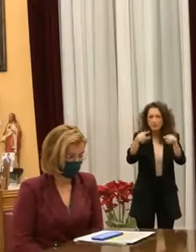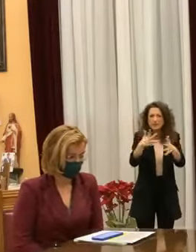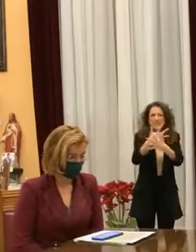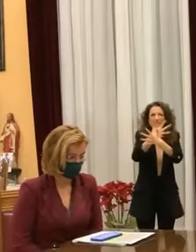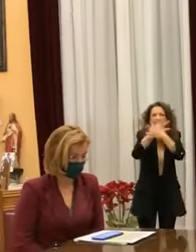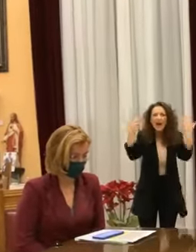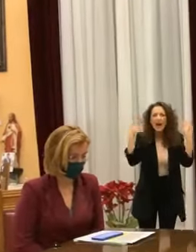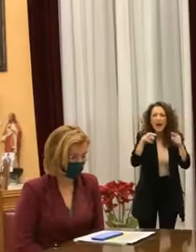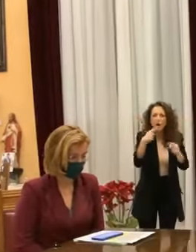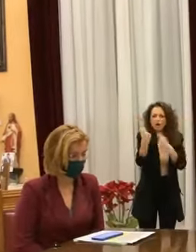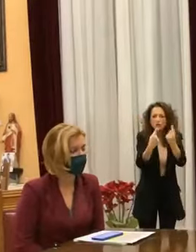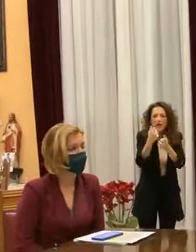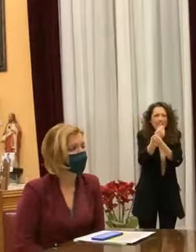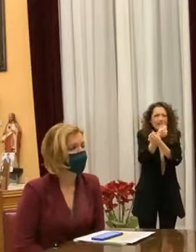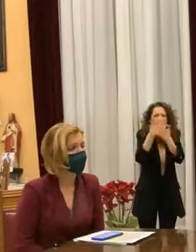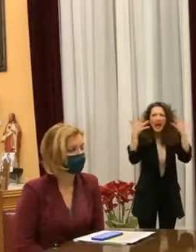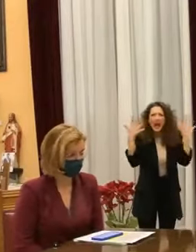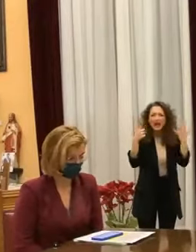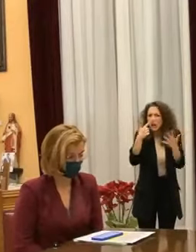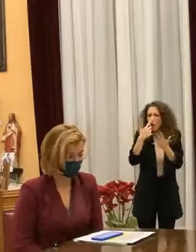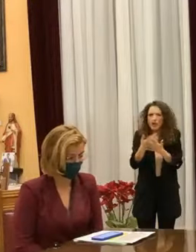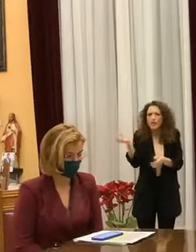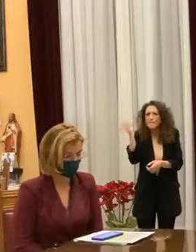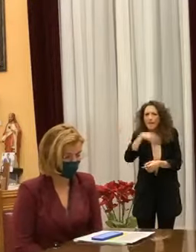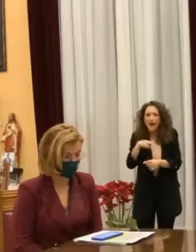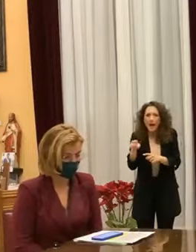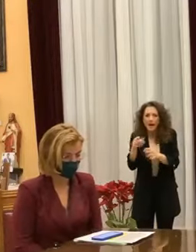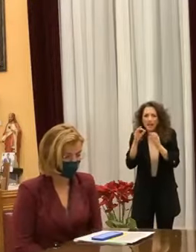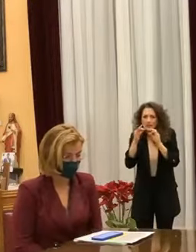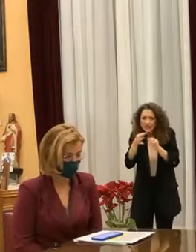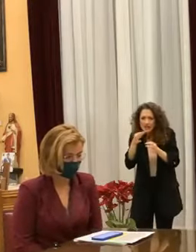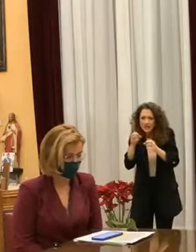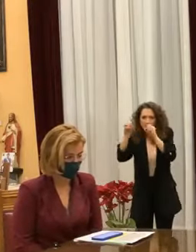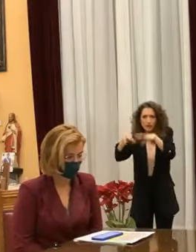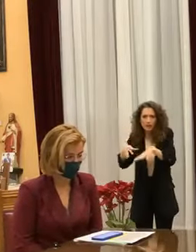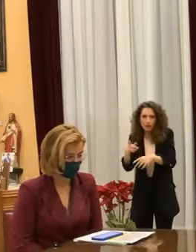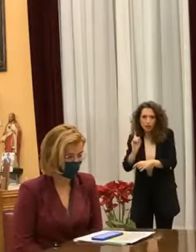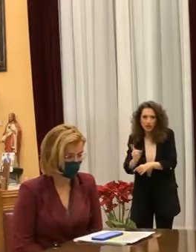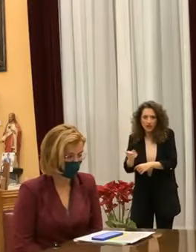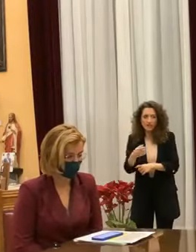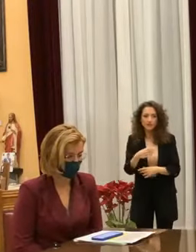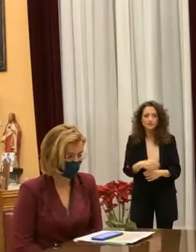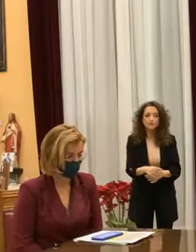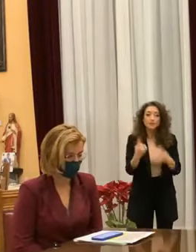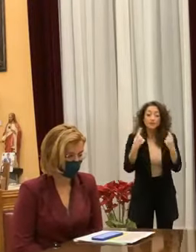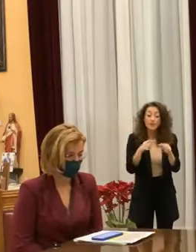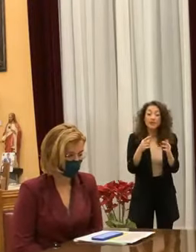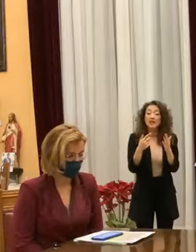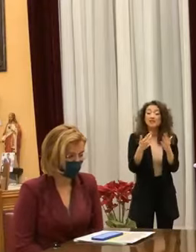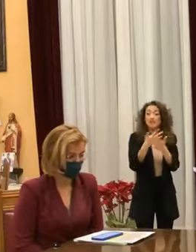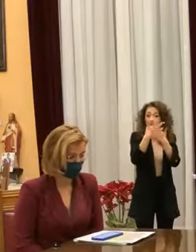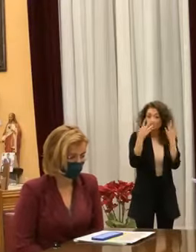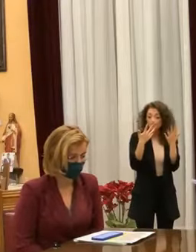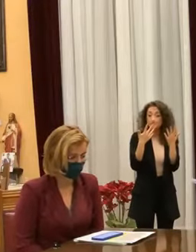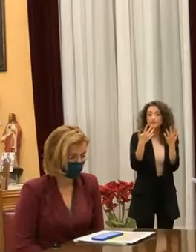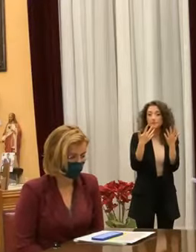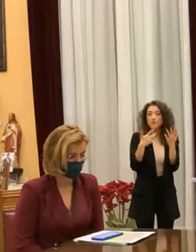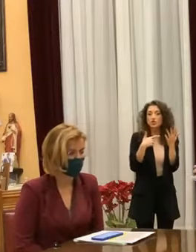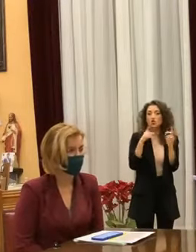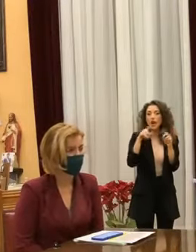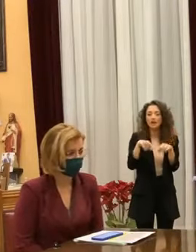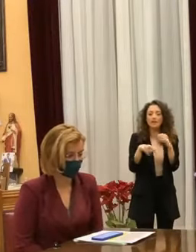Ritenuto in particolare che i contenuti di cui alla suddetta relazione istruttoria evidenziano una serie di addebiti